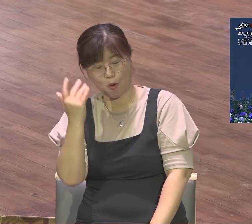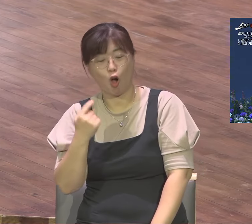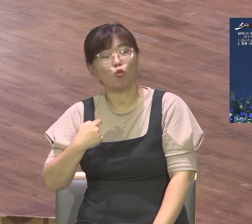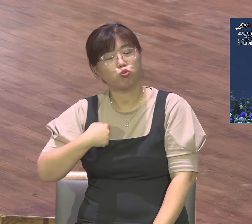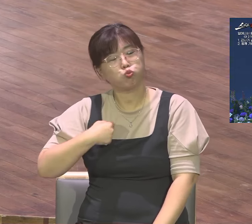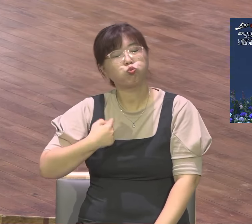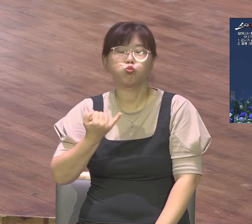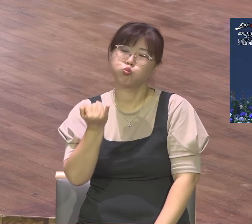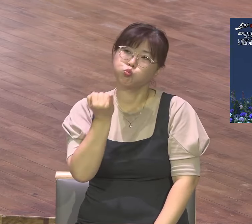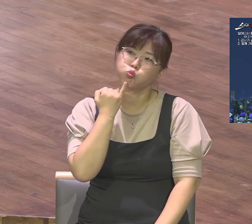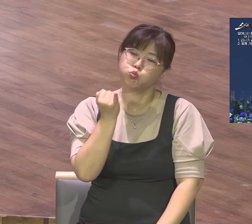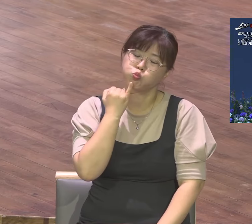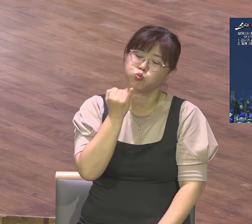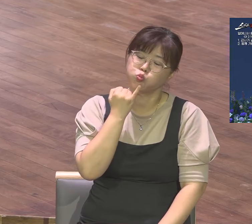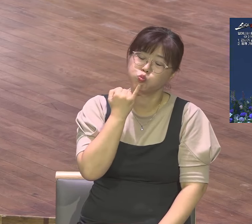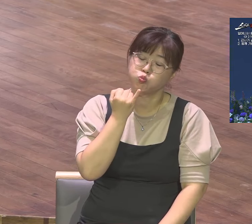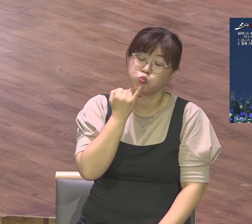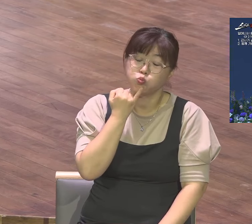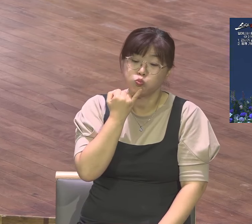있어요.